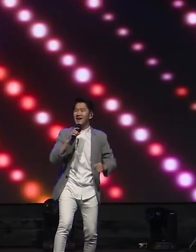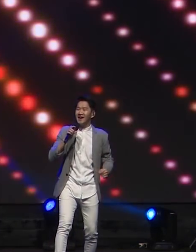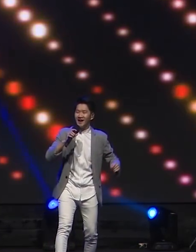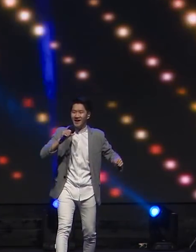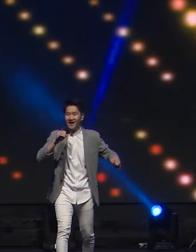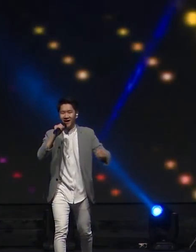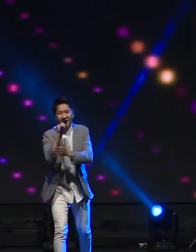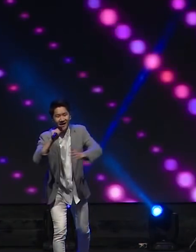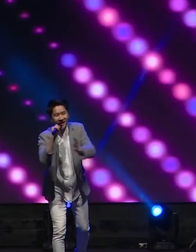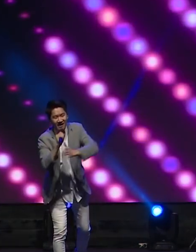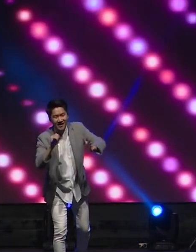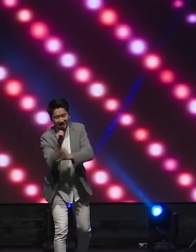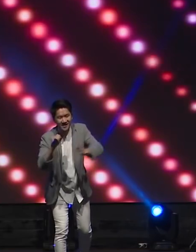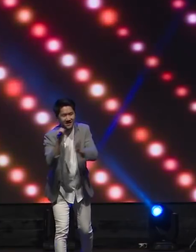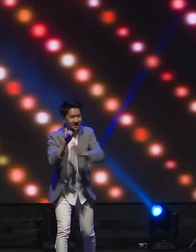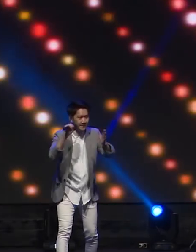in me.